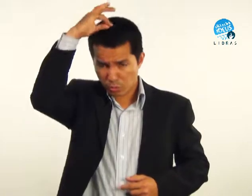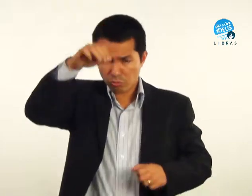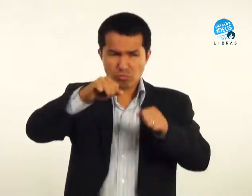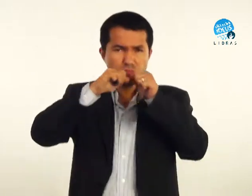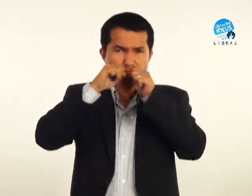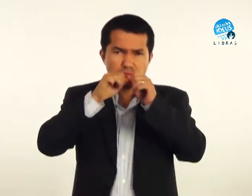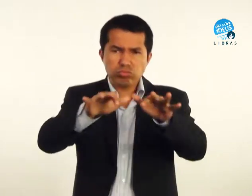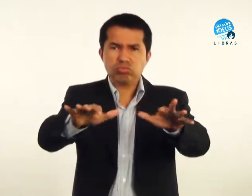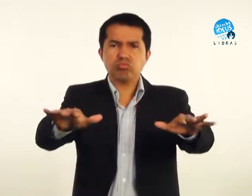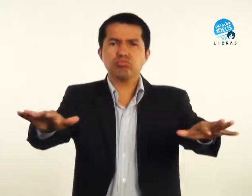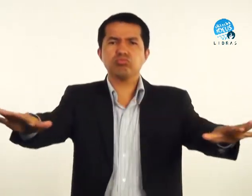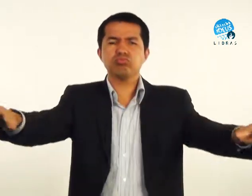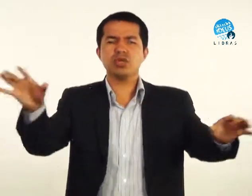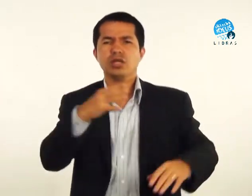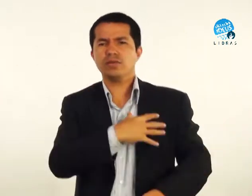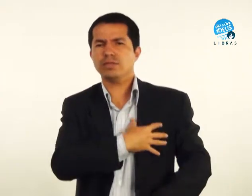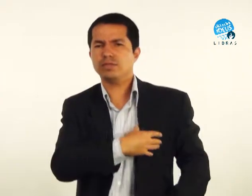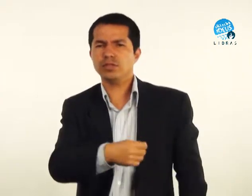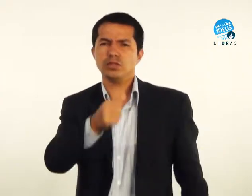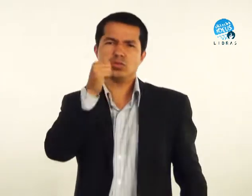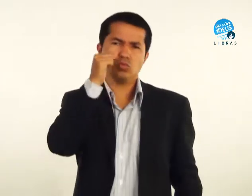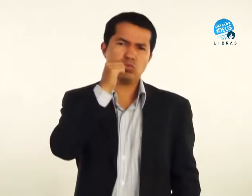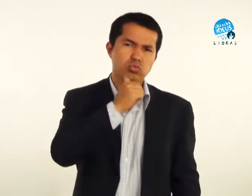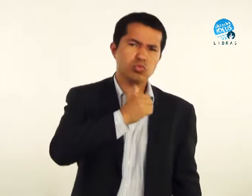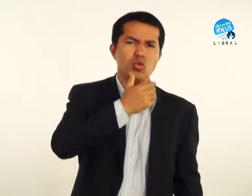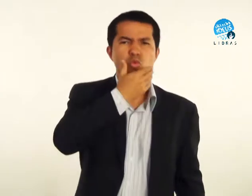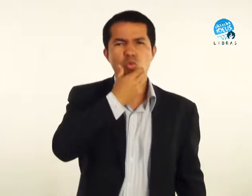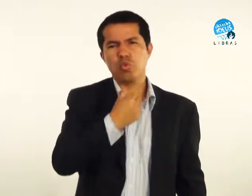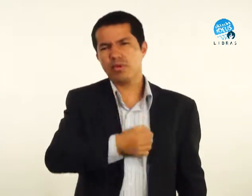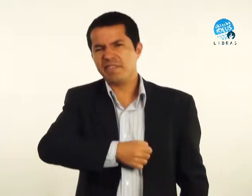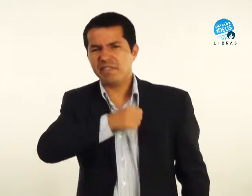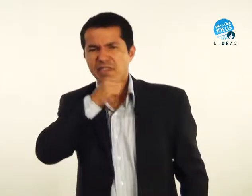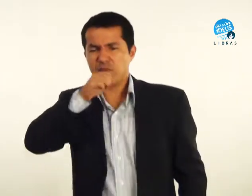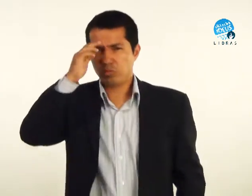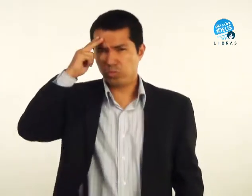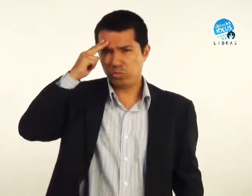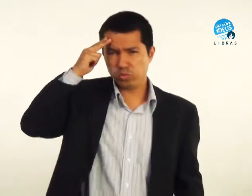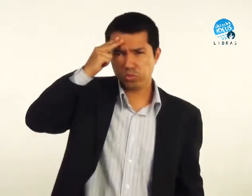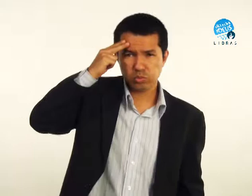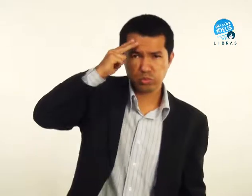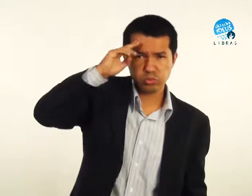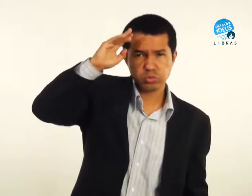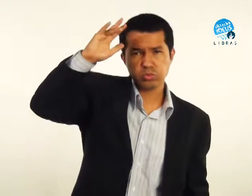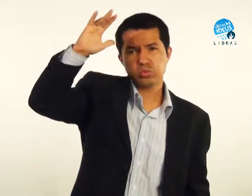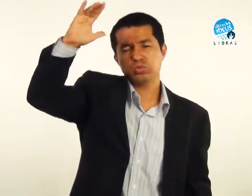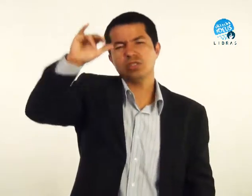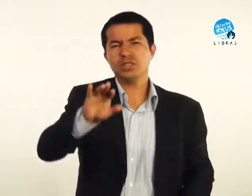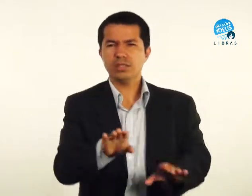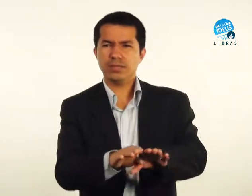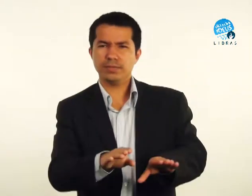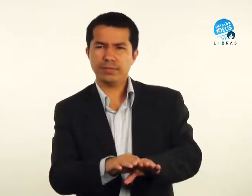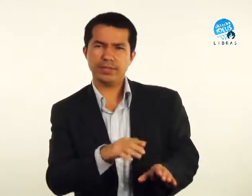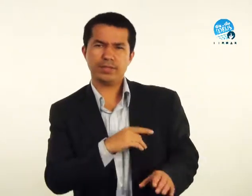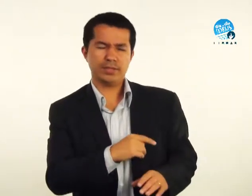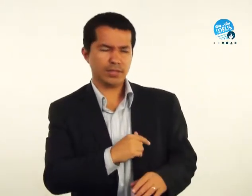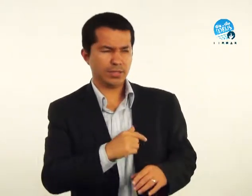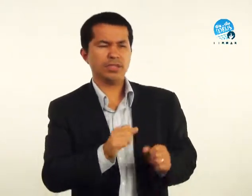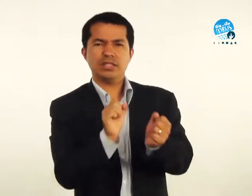os filhos, as filhas de vocês anunciarão a minha mensagem, os velhos sonharão, os moços terão visões, e até sobre